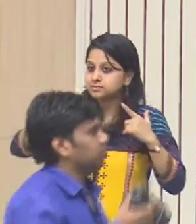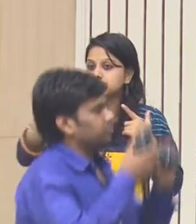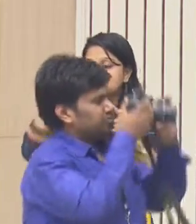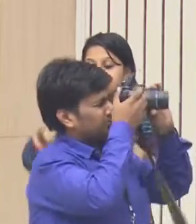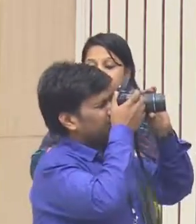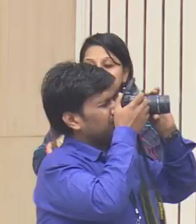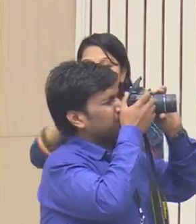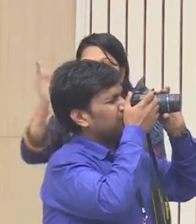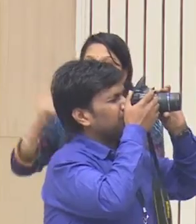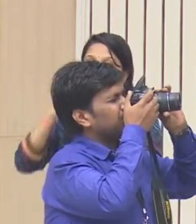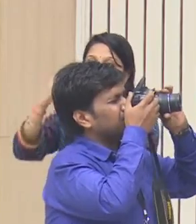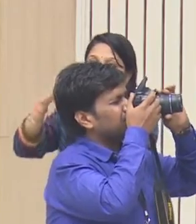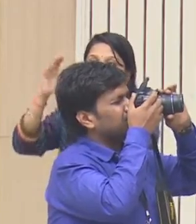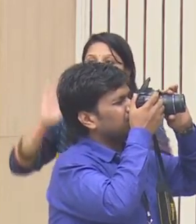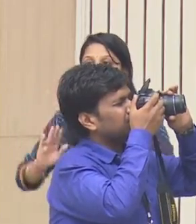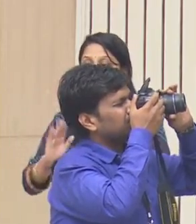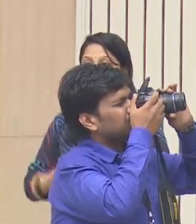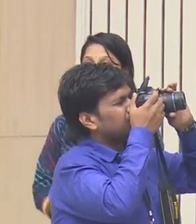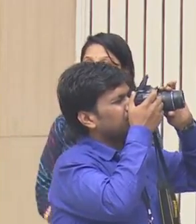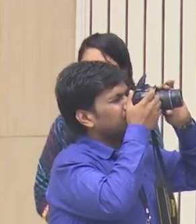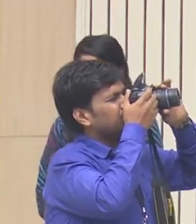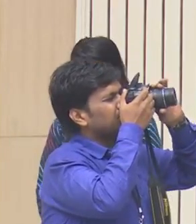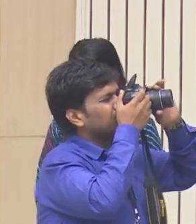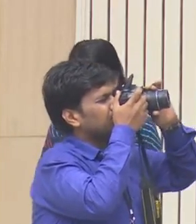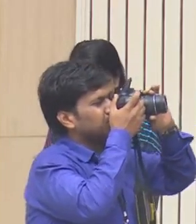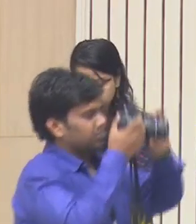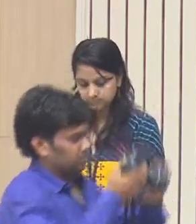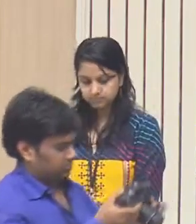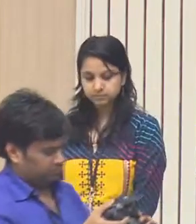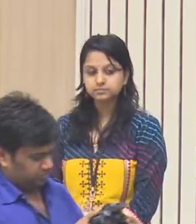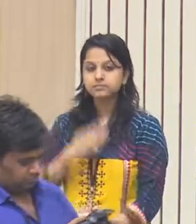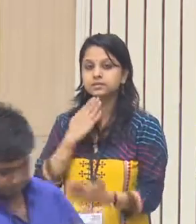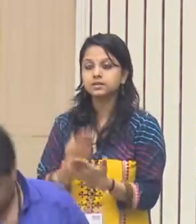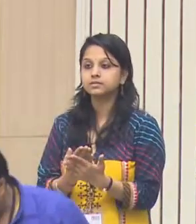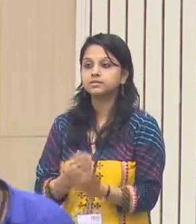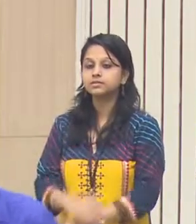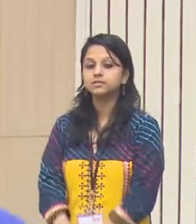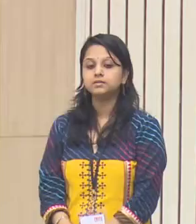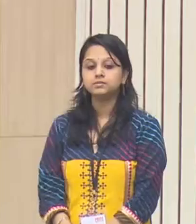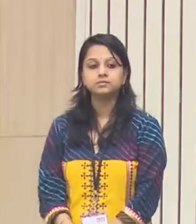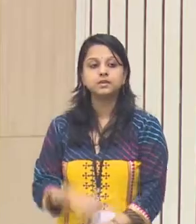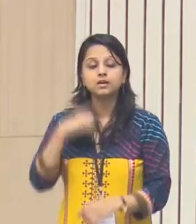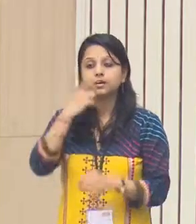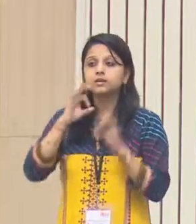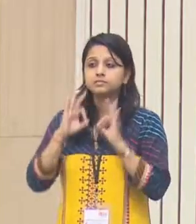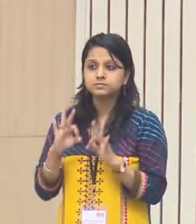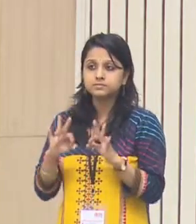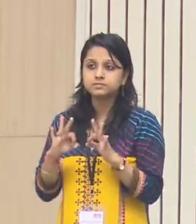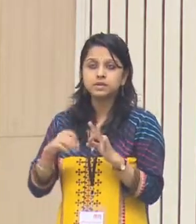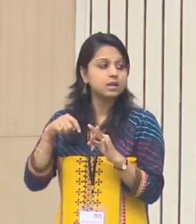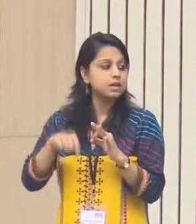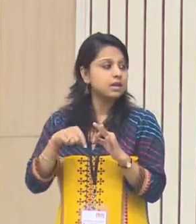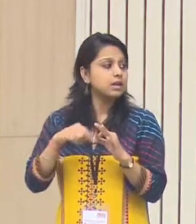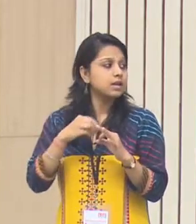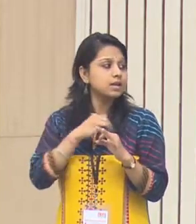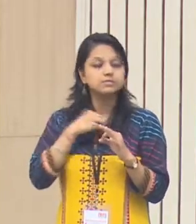दिशाएं हो उठे उज्जवल, मगर तू मुस्कुराता चल, दिशाएं हो उठे उज्जवल। थैंक यू वेरी मच। बहुत ही सुंदर सर